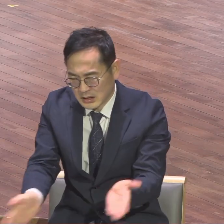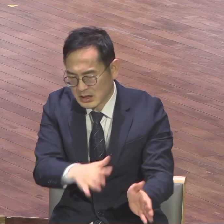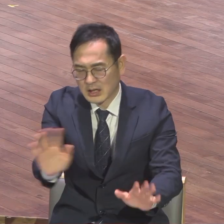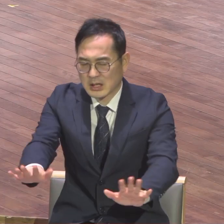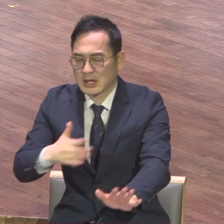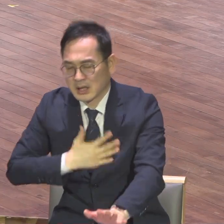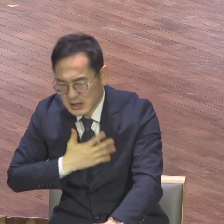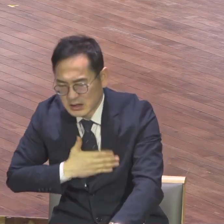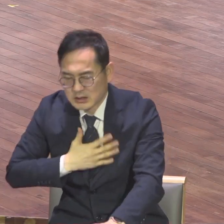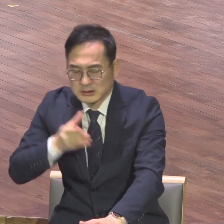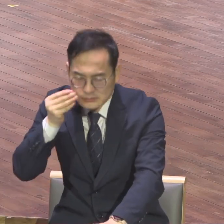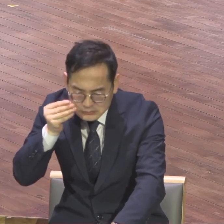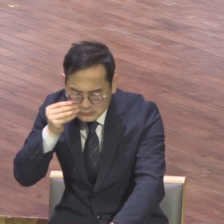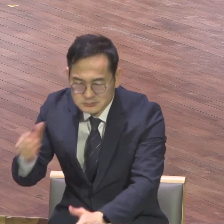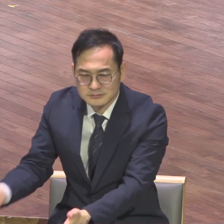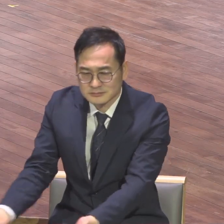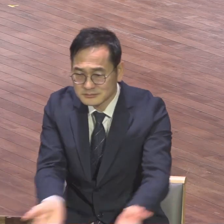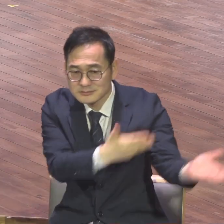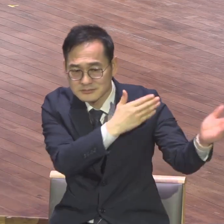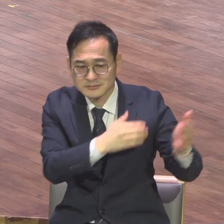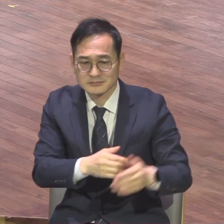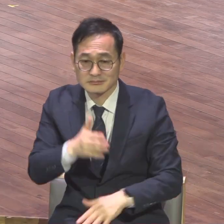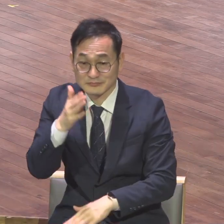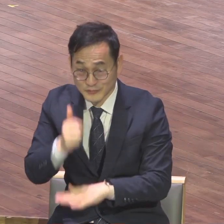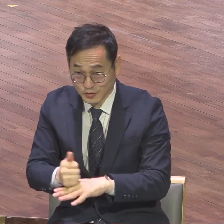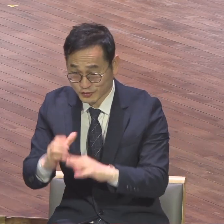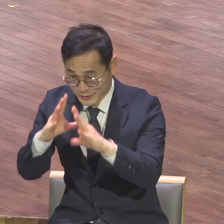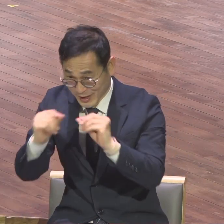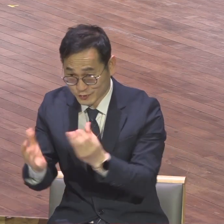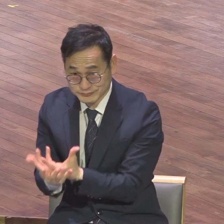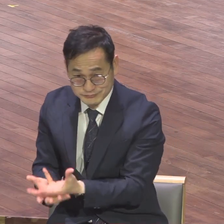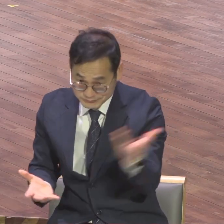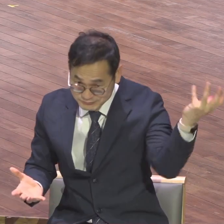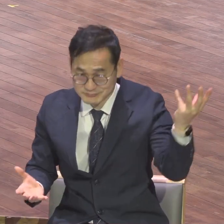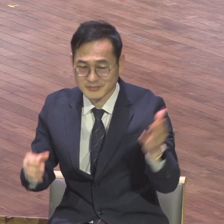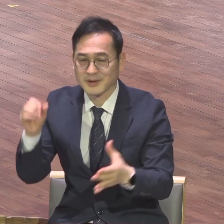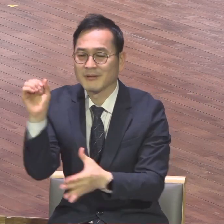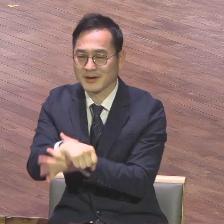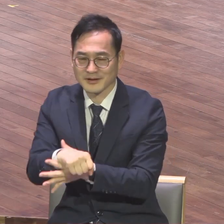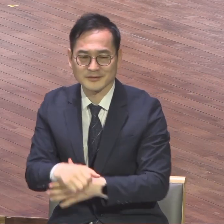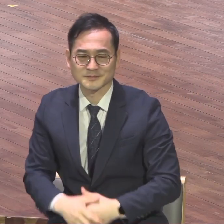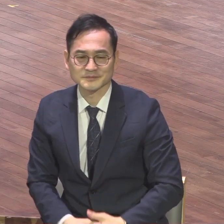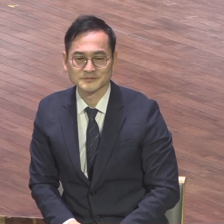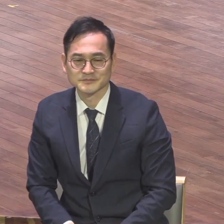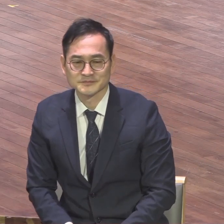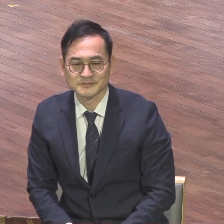다 너희들 가도 된다. 이 출애굽하는 거 허락해 줬어요.